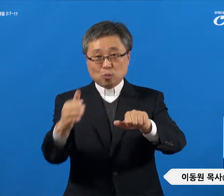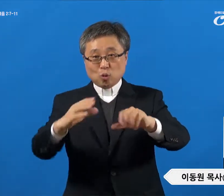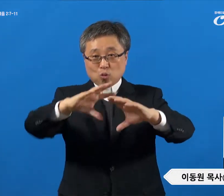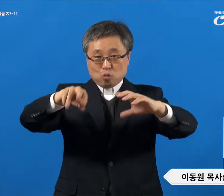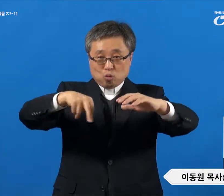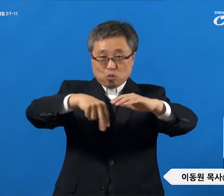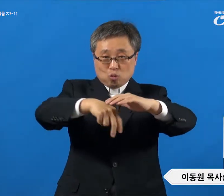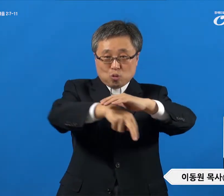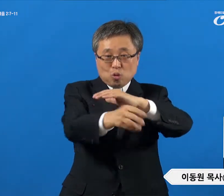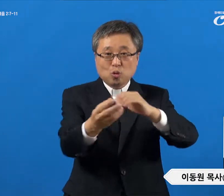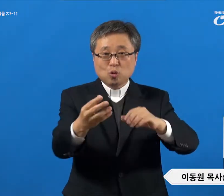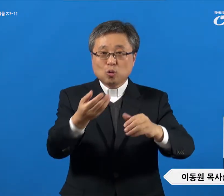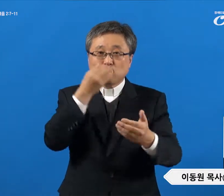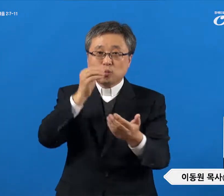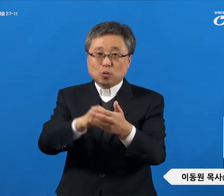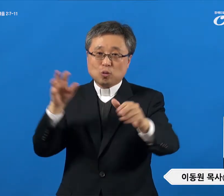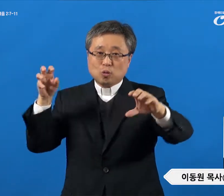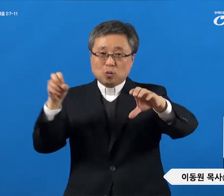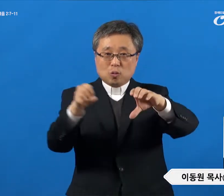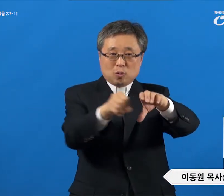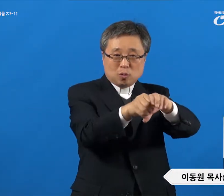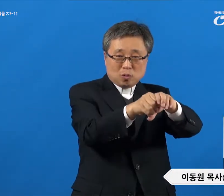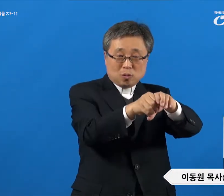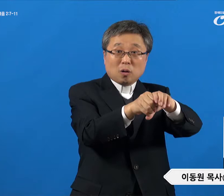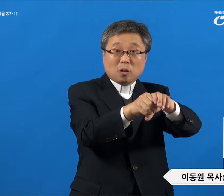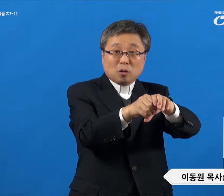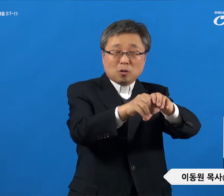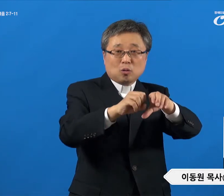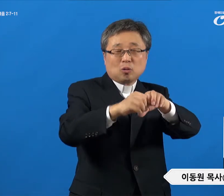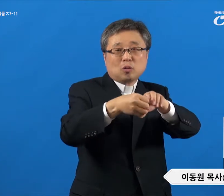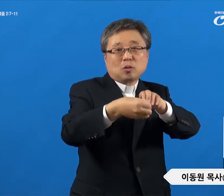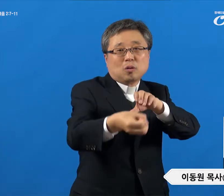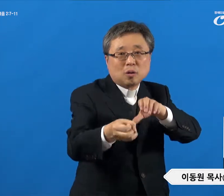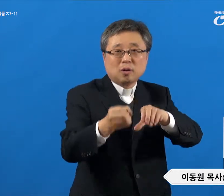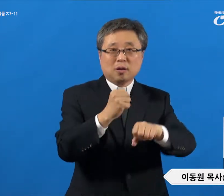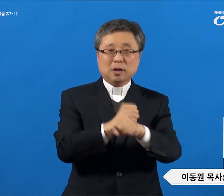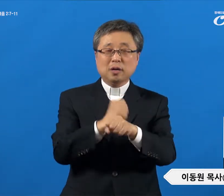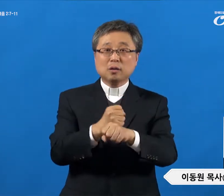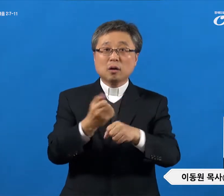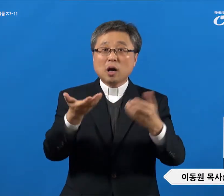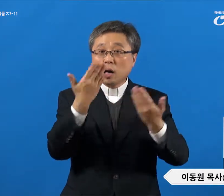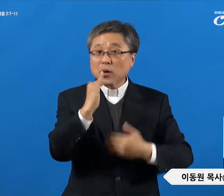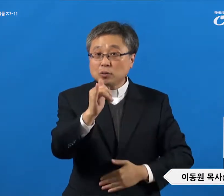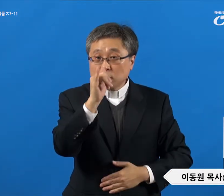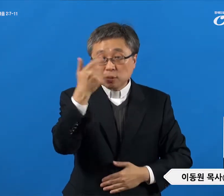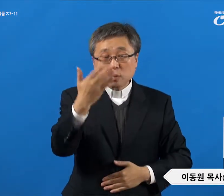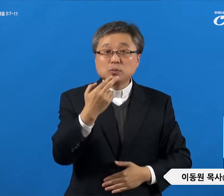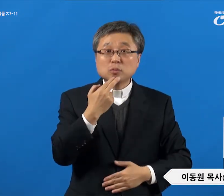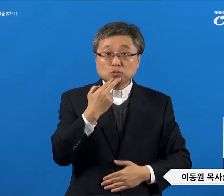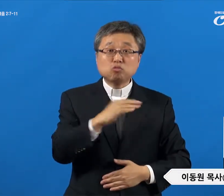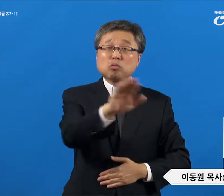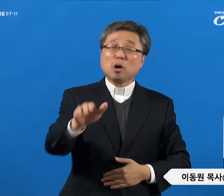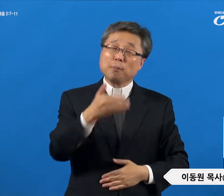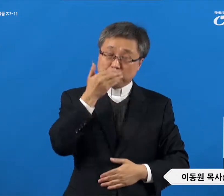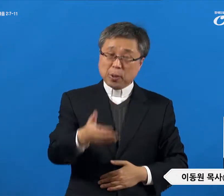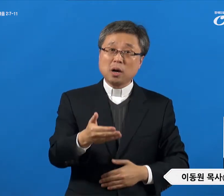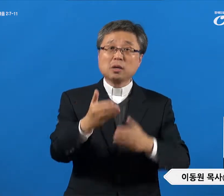데다가 이렇게 돌로 막아놓은 거거든요. 돌을 굴려 나오라. 그건 할 수 있어요, 없어요? 우리가 할 수 있는 일이에요. 사람들이 할 수 있는